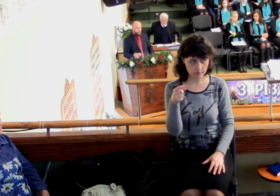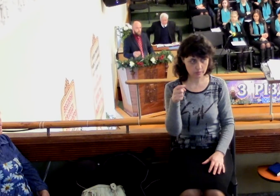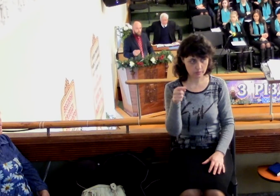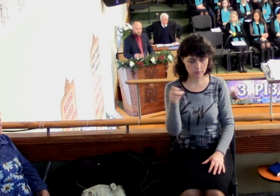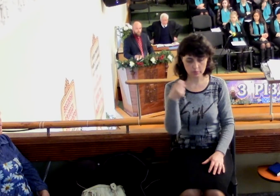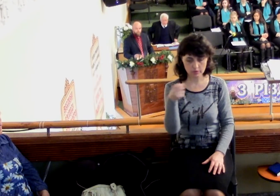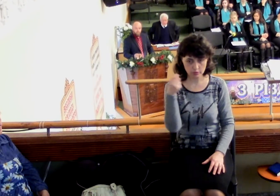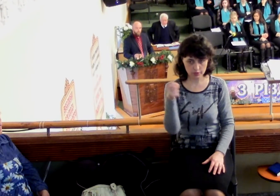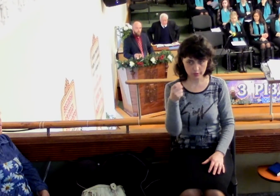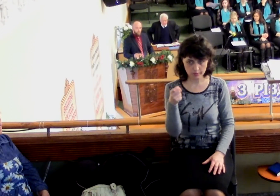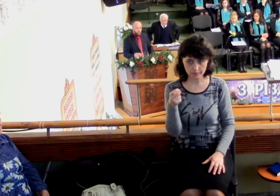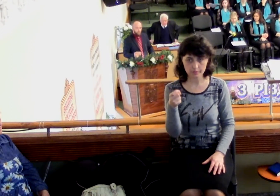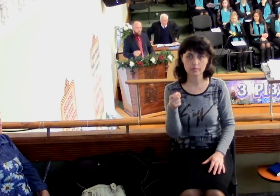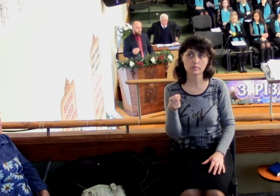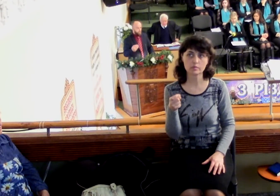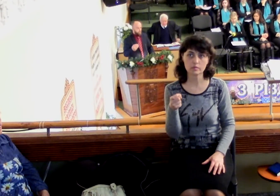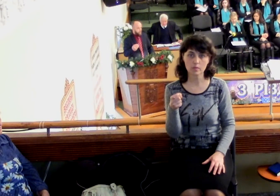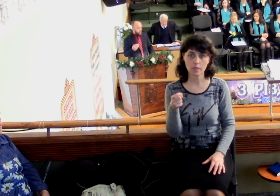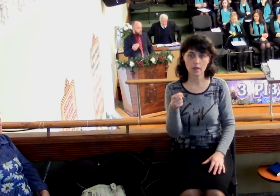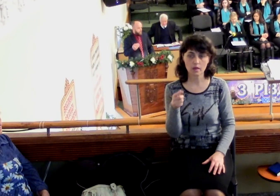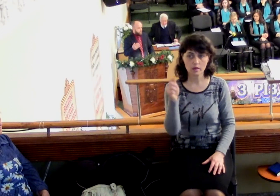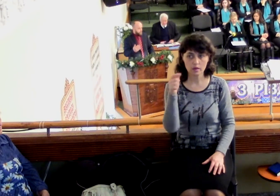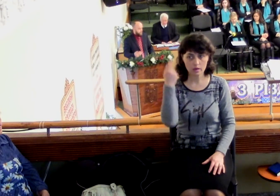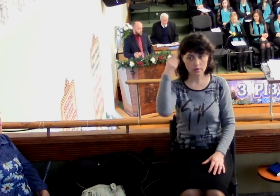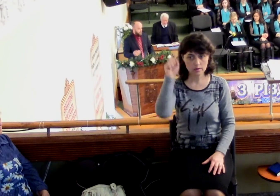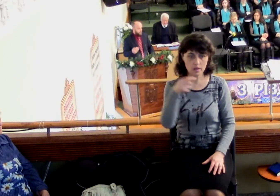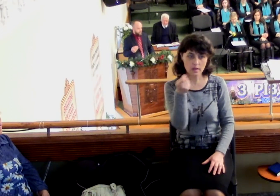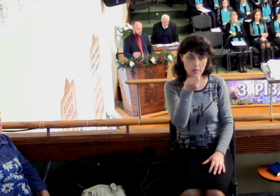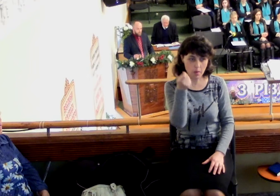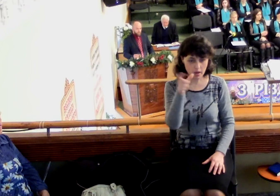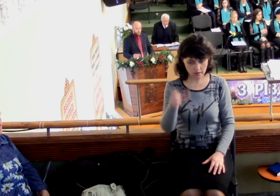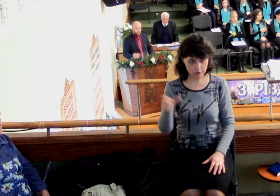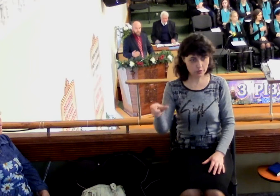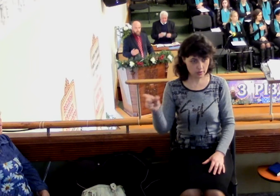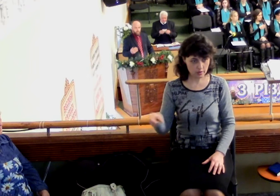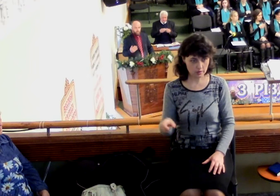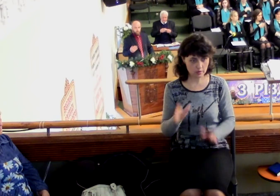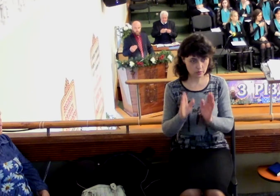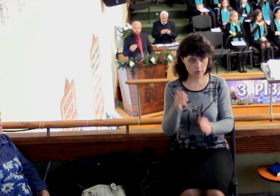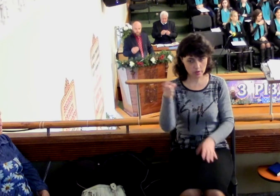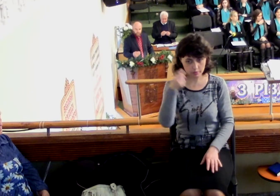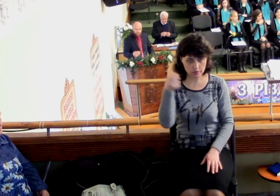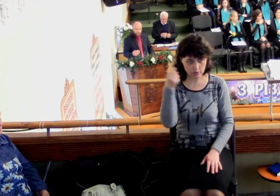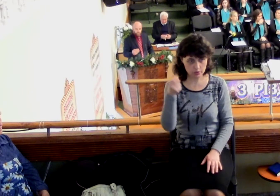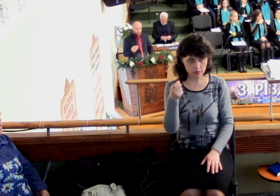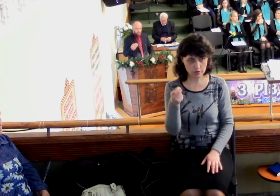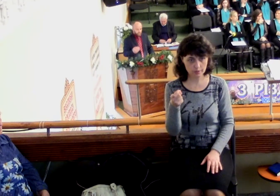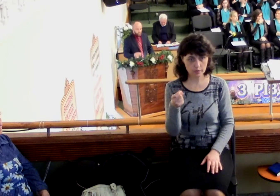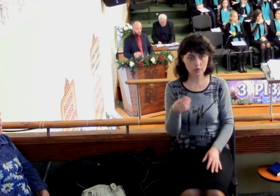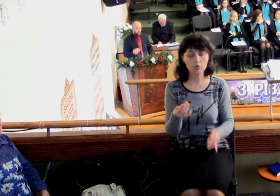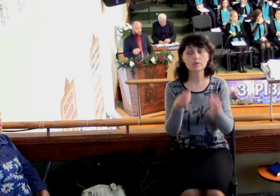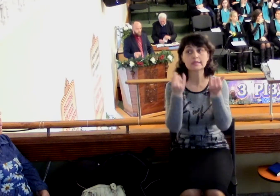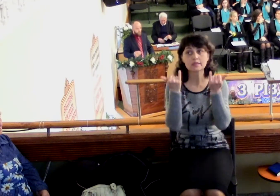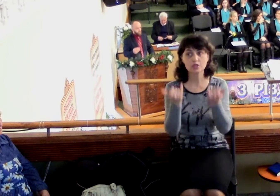приходит в этот мир, в этом слове, в Иисусе Христе, который в каждое сердце